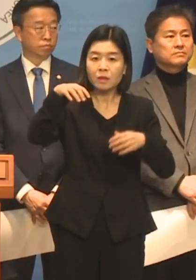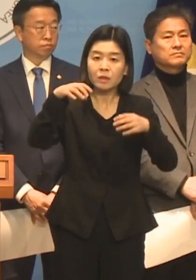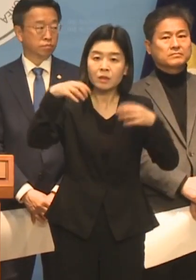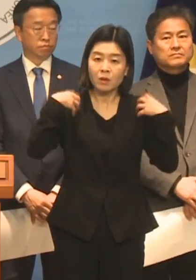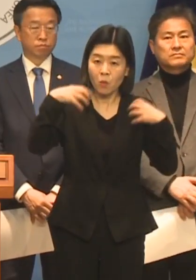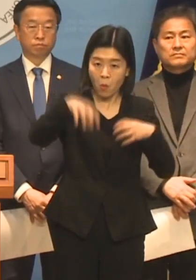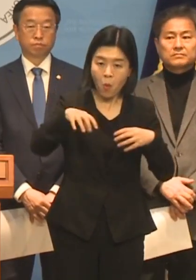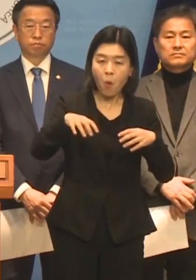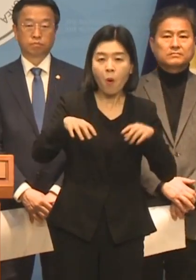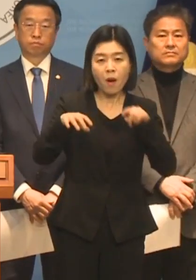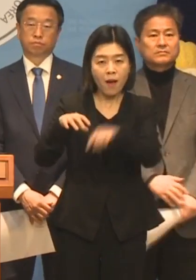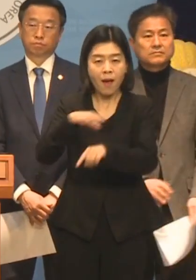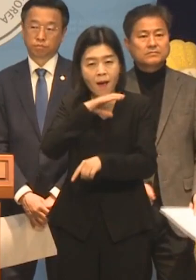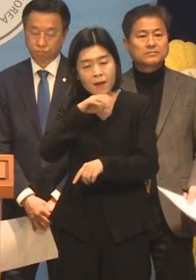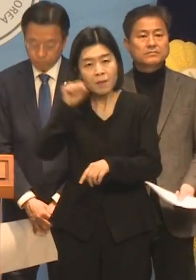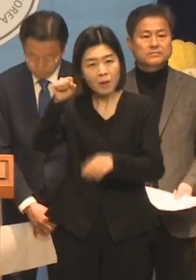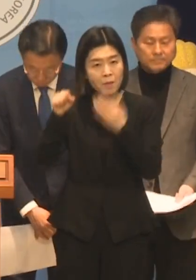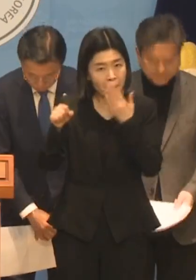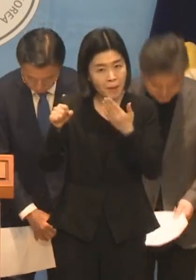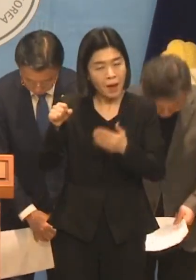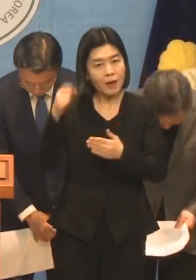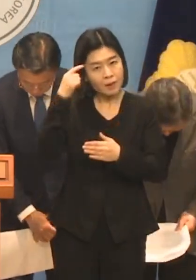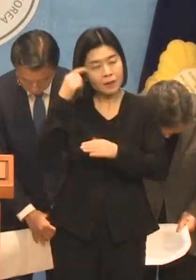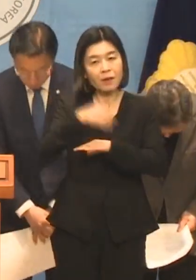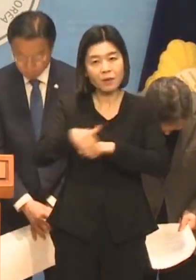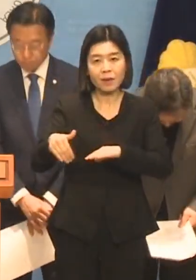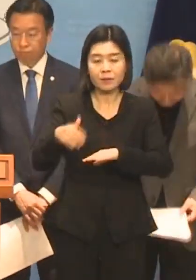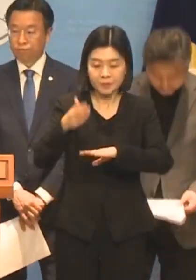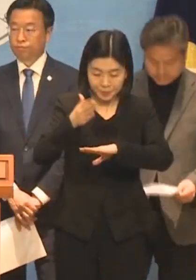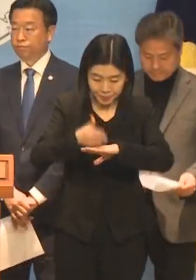마치도록 하겠습니다. 고맙습니다.